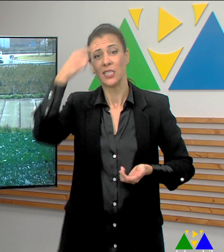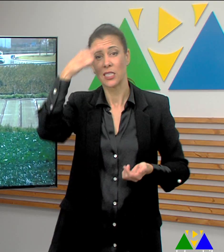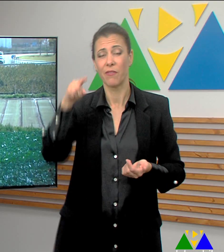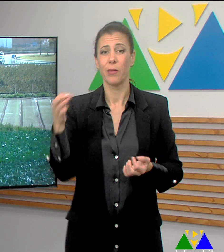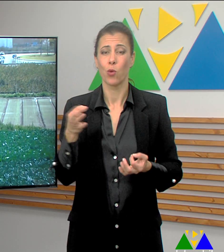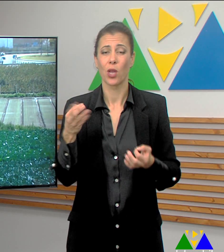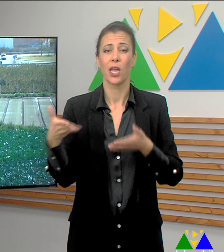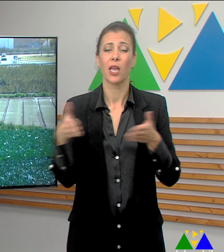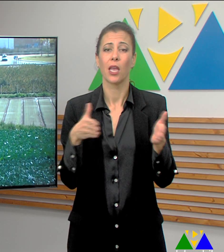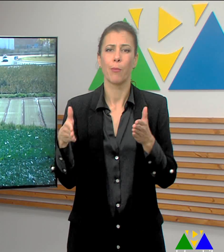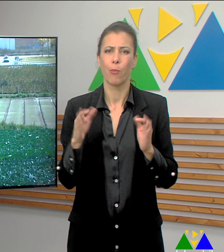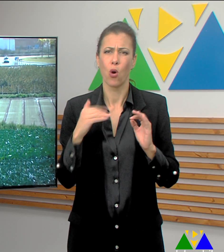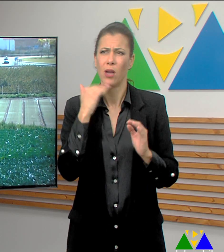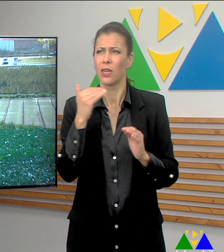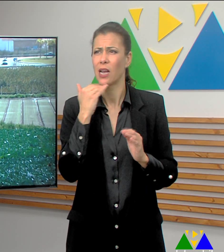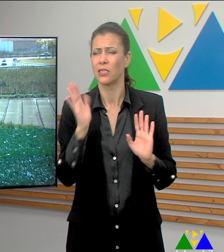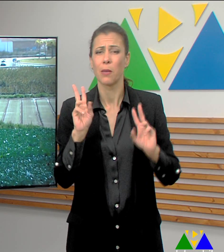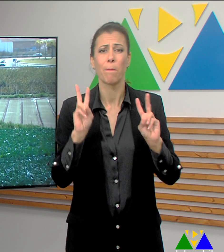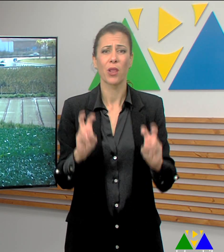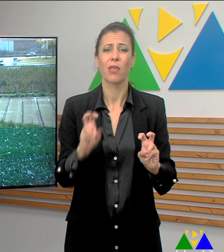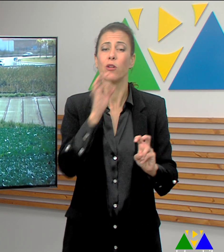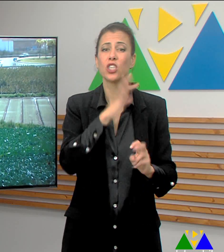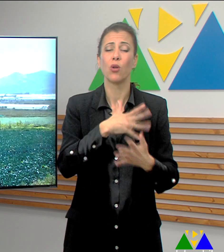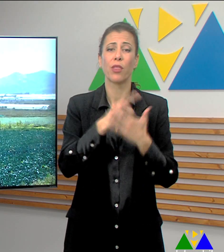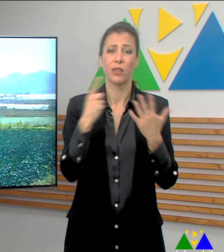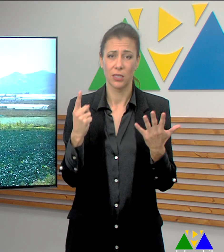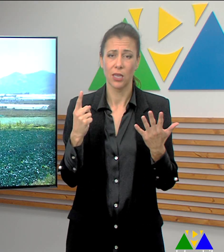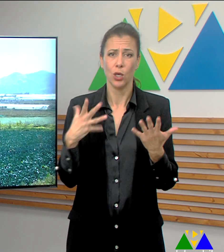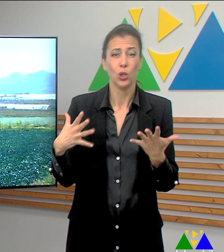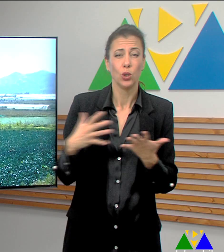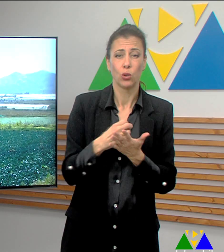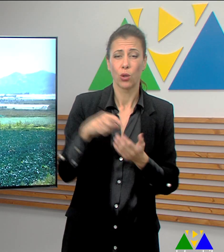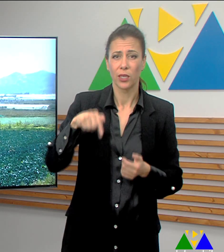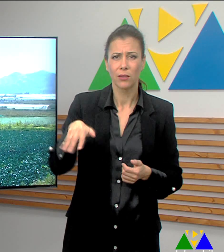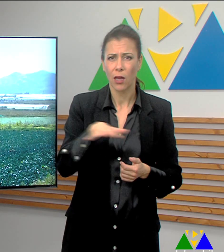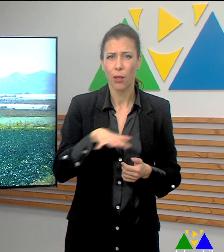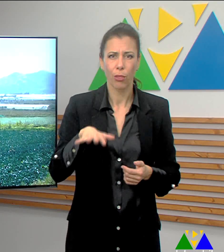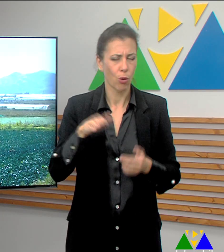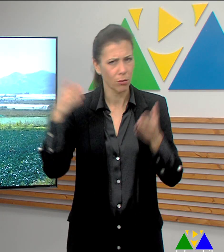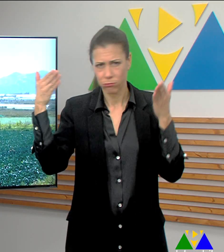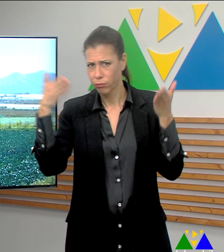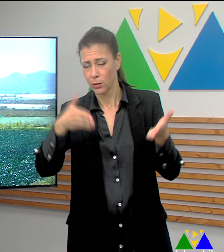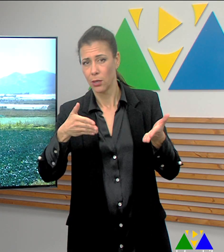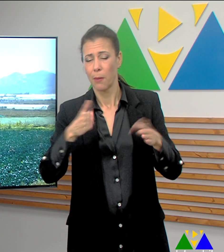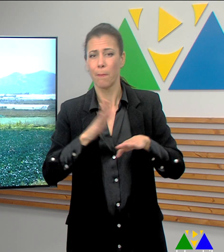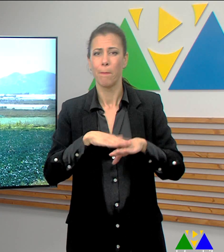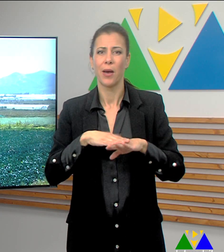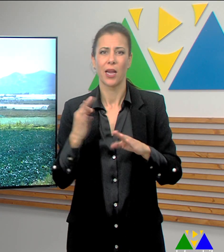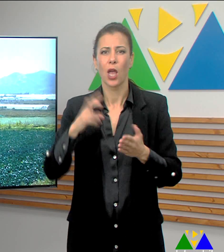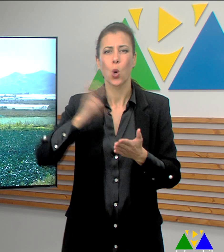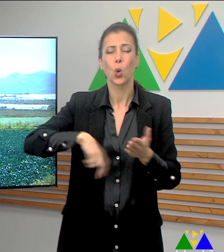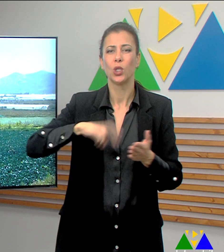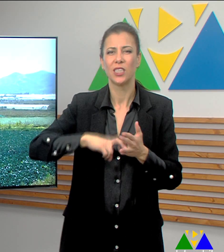en época casi del principio del siglo XVI, toda esta zona estaría dedicada a cultivo de